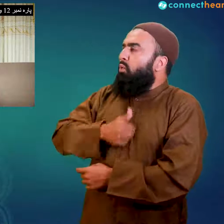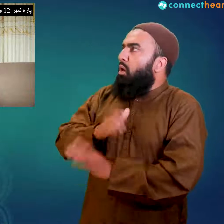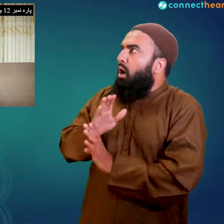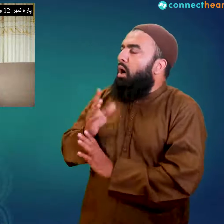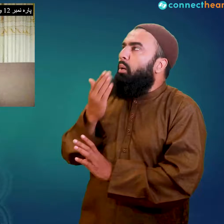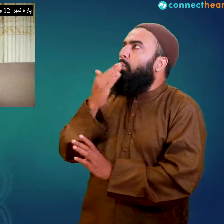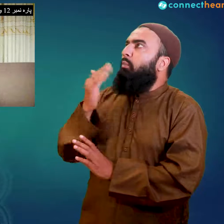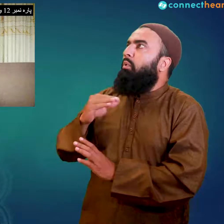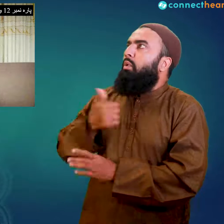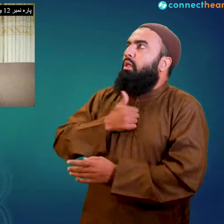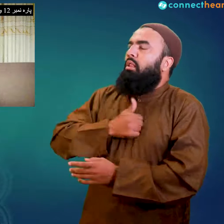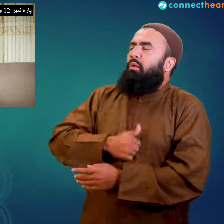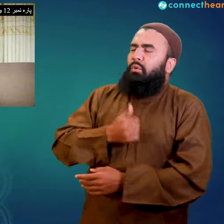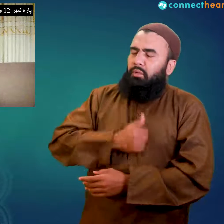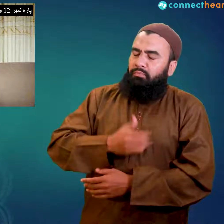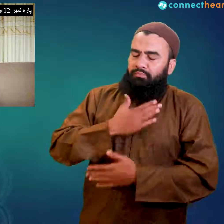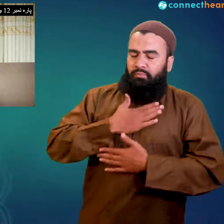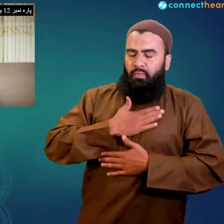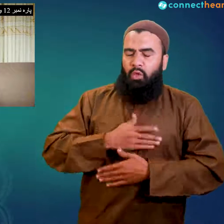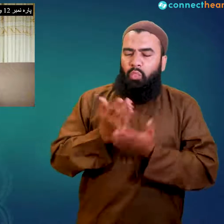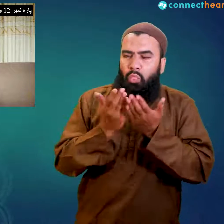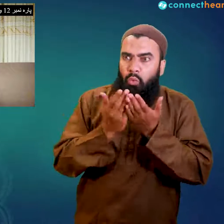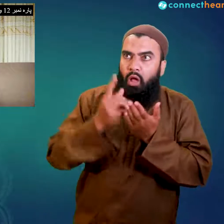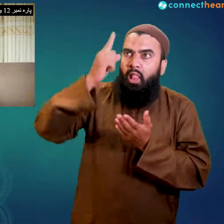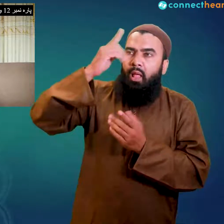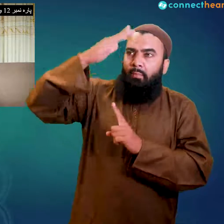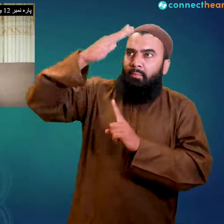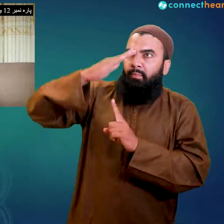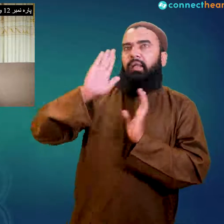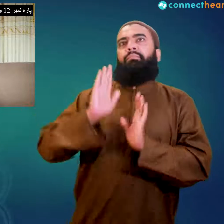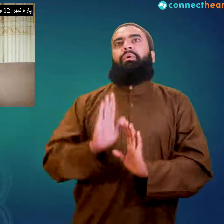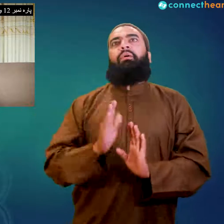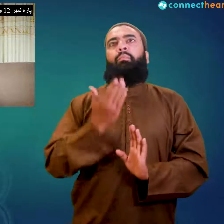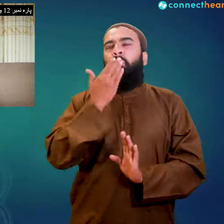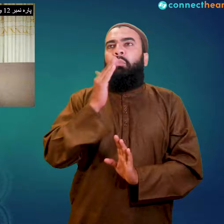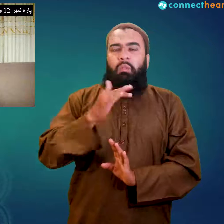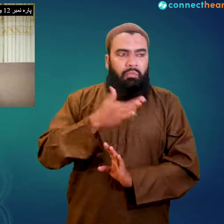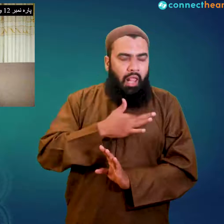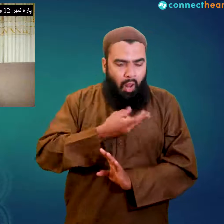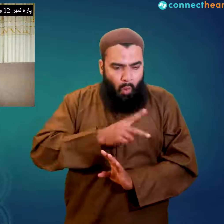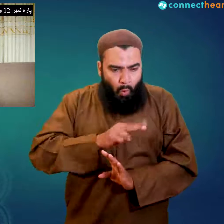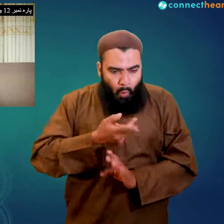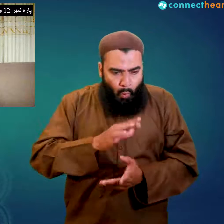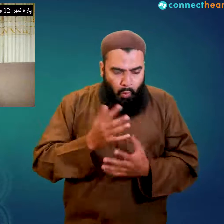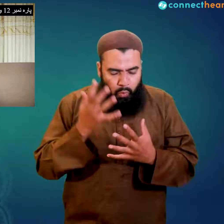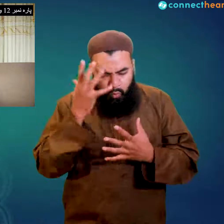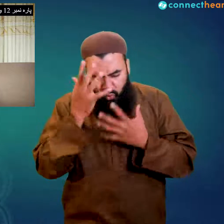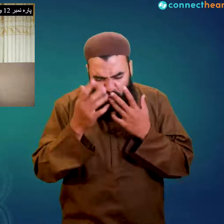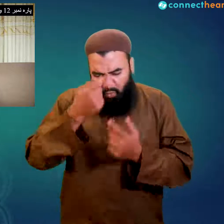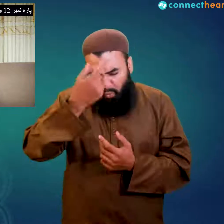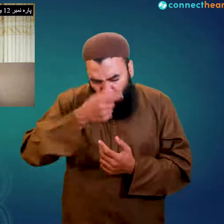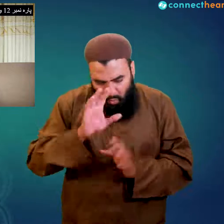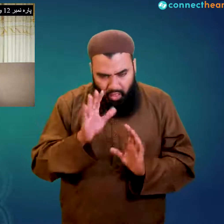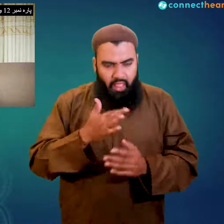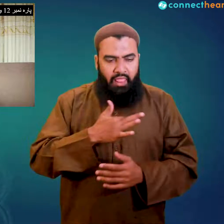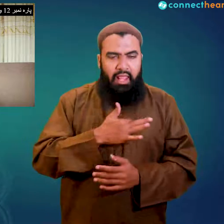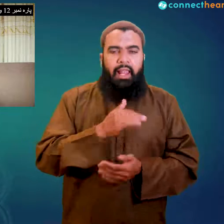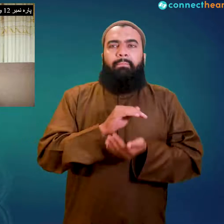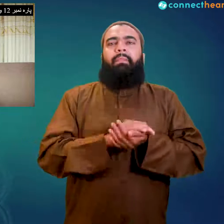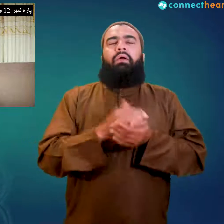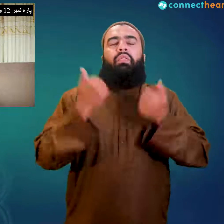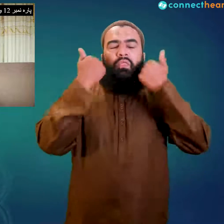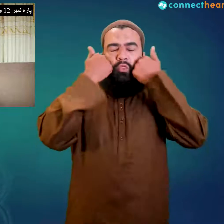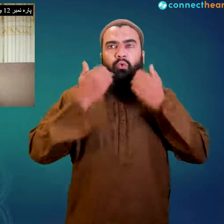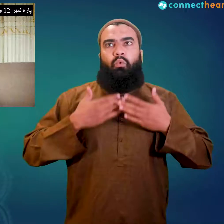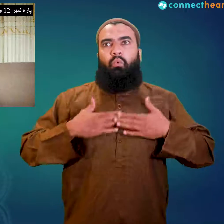اور آپ دل کے اندر غمگین نہ ہوں۔ گزشتہ انبیاء علیہ الصلاۃ والسلام کو بھی ستایا گیا، انہوں نے جب اللہ کا پیغام،